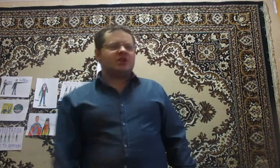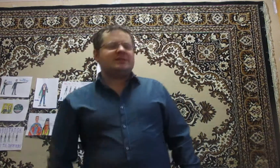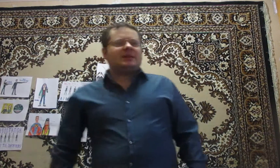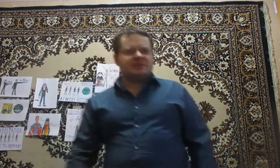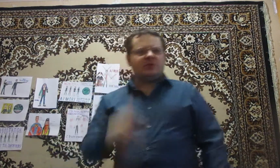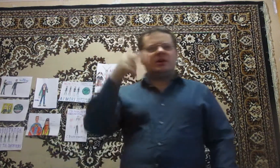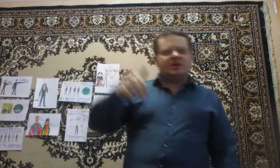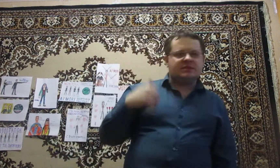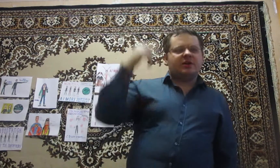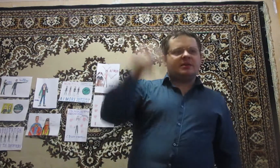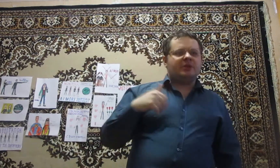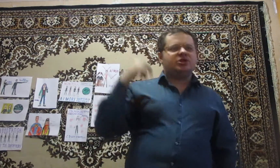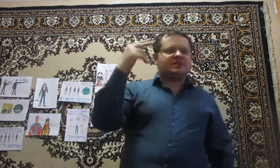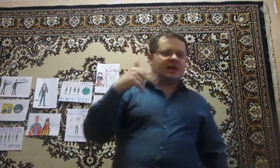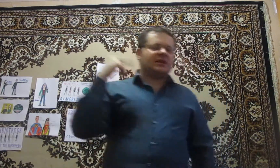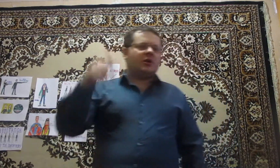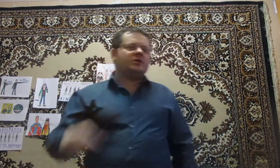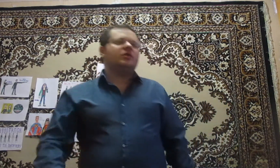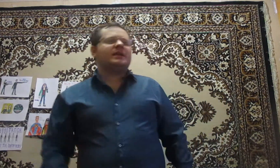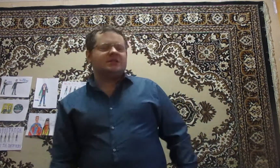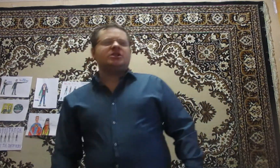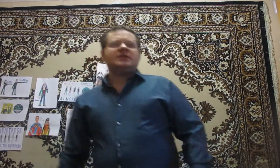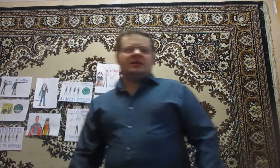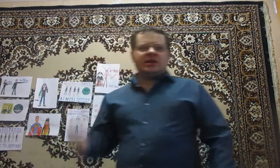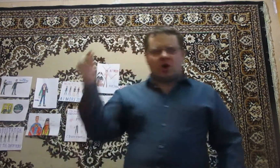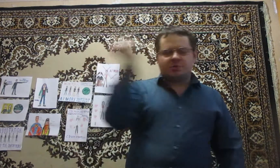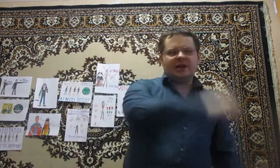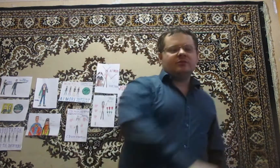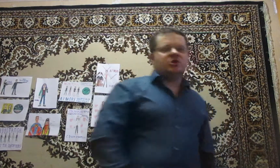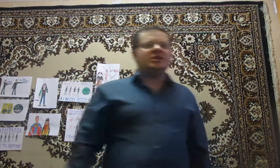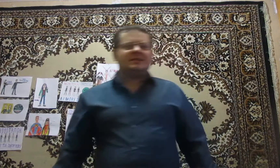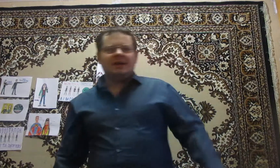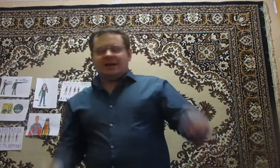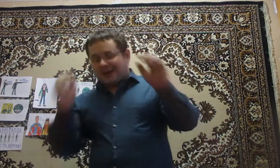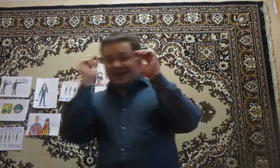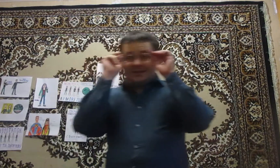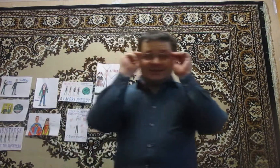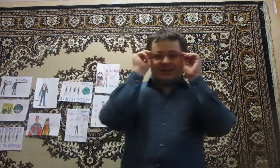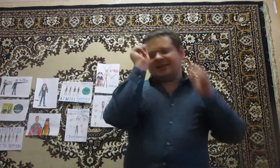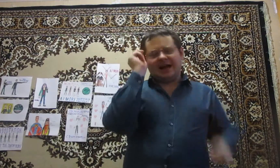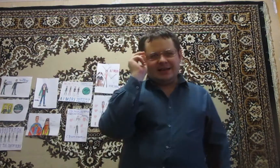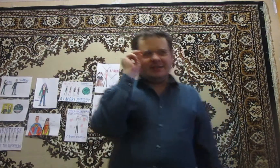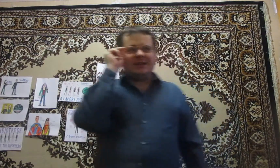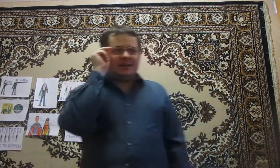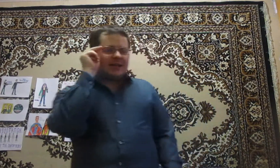посажаться. Там стоит сегодня и получится, знает такое, только держись, даешь малиновую жизнь. Калинки, калинки,